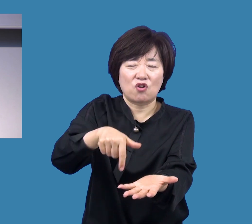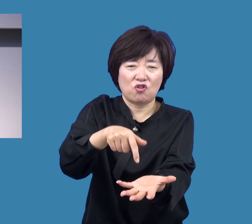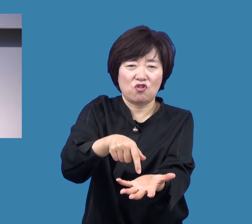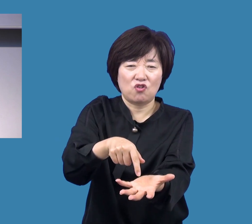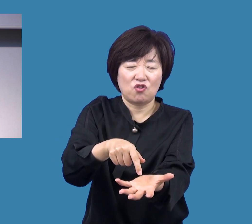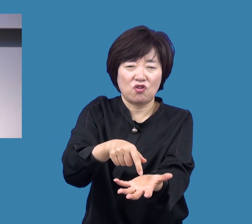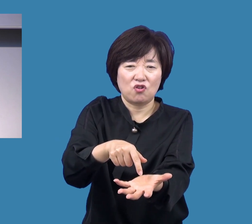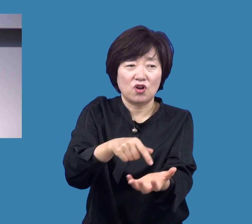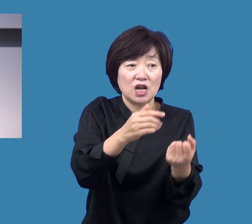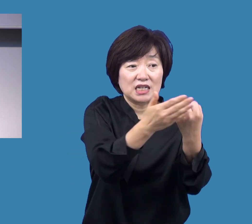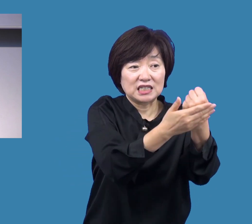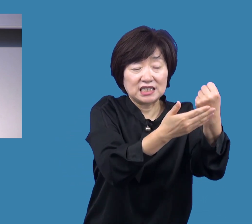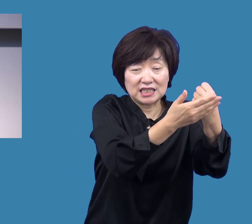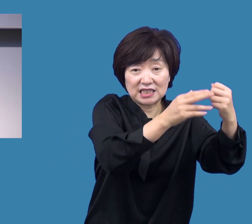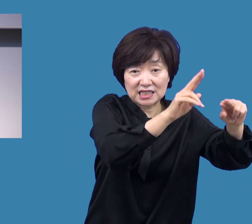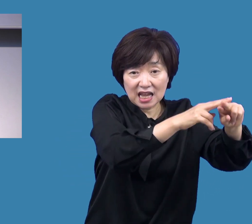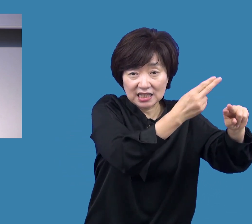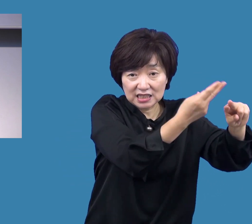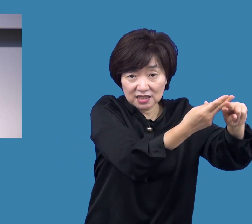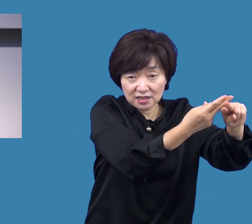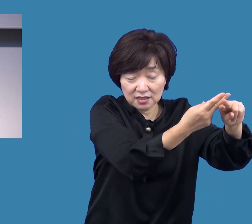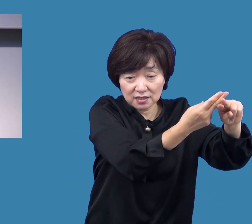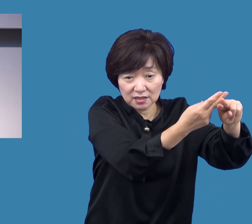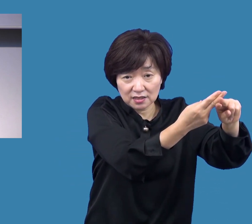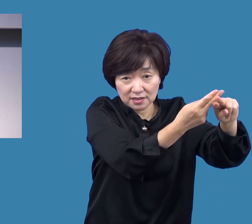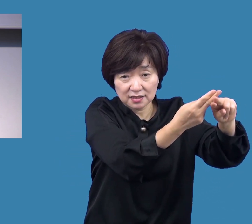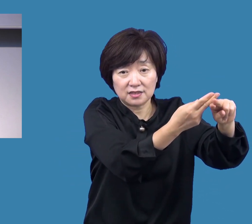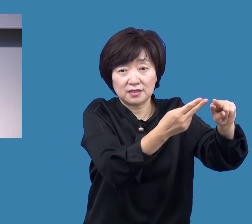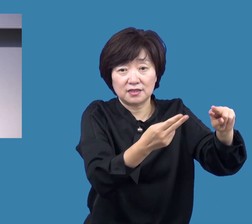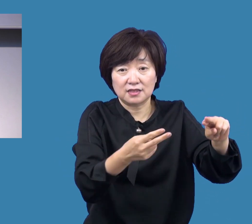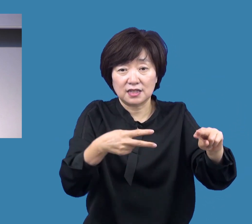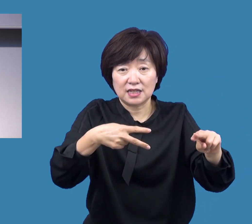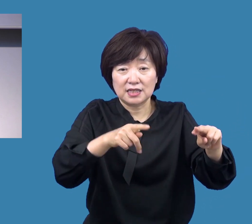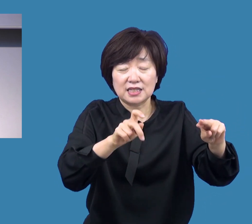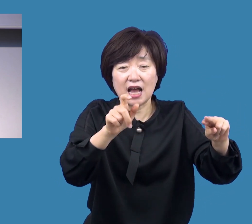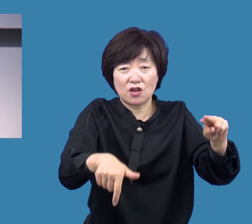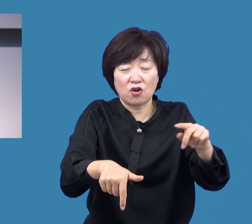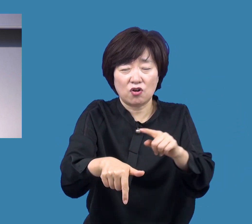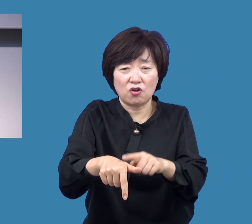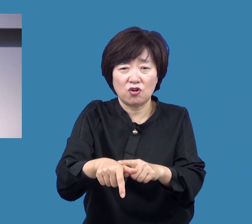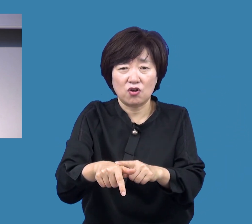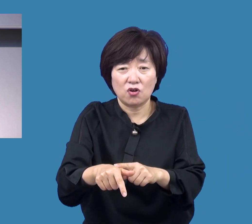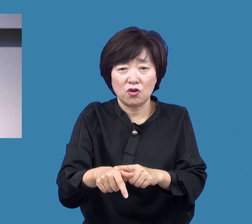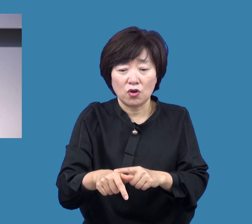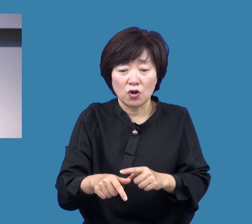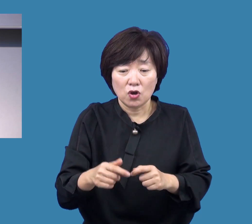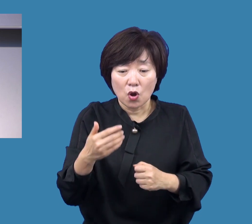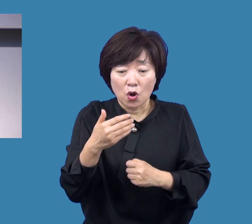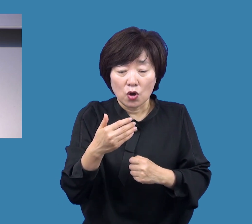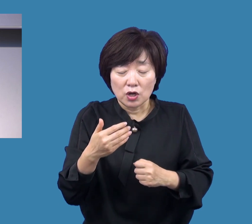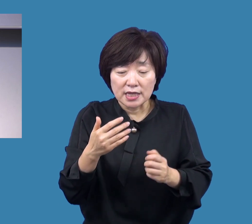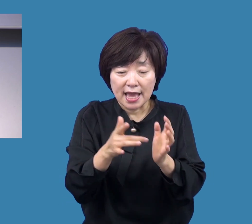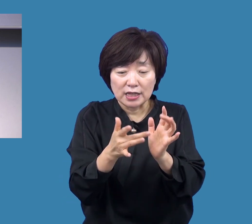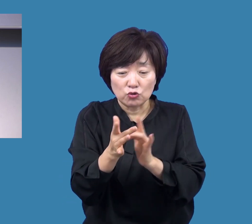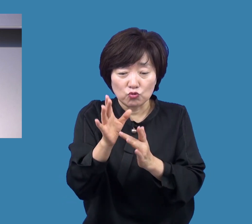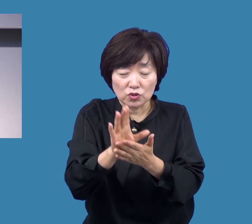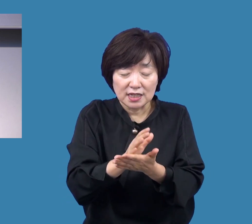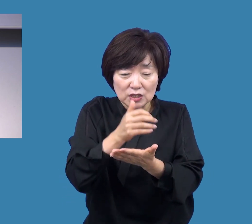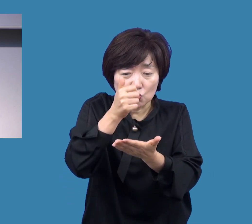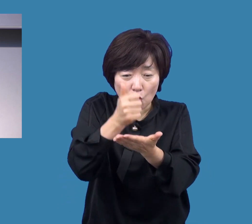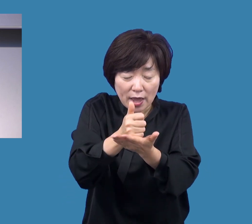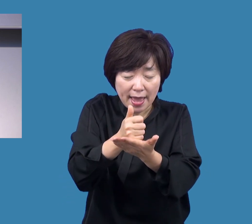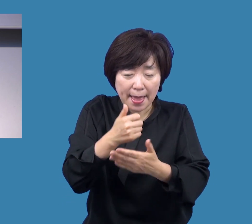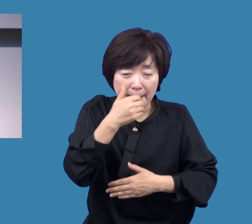그래서 은사는 철저하게 다른 사람들, 특별히 예수 그리스도의 몸된 교회라고 하는 건